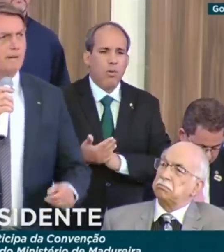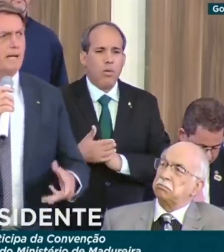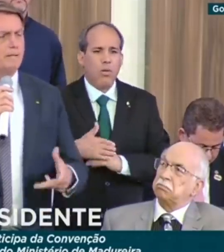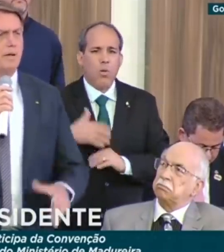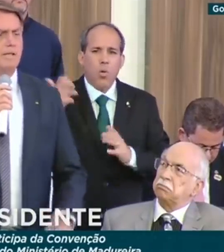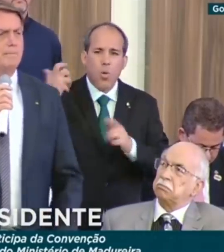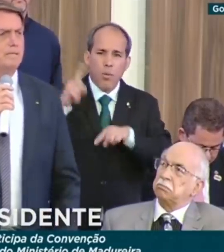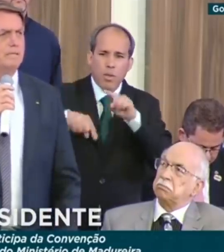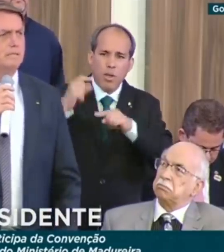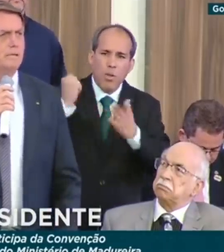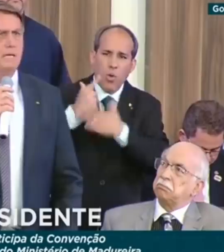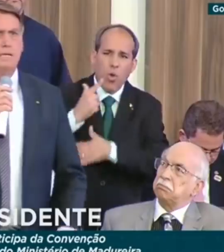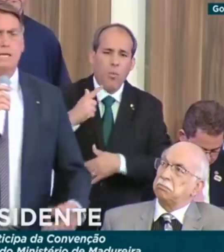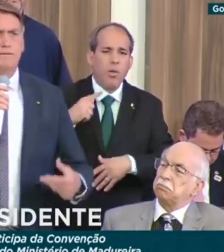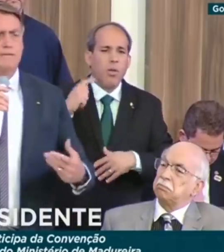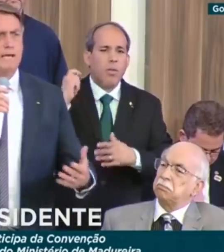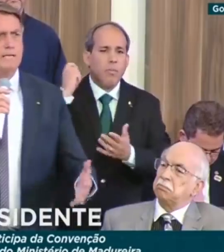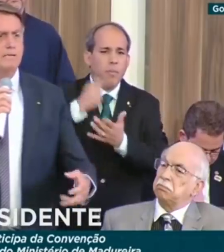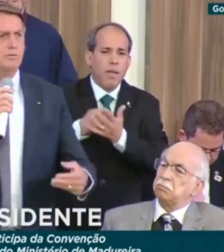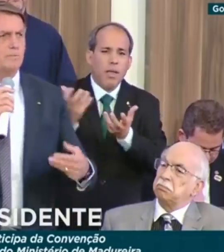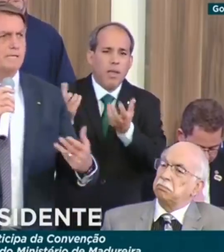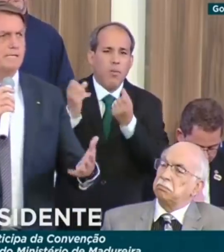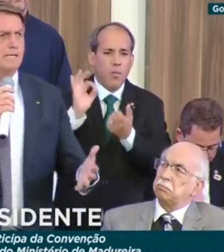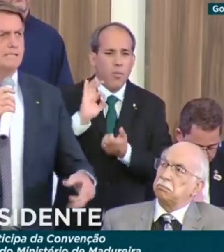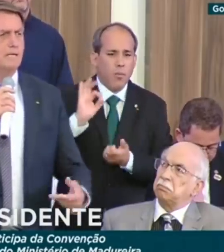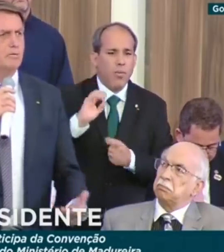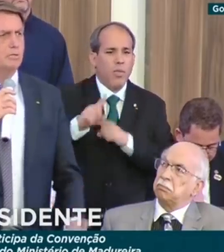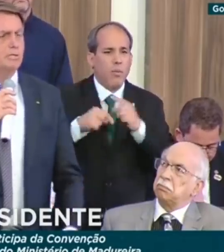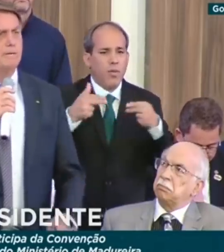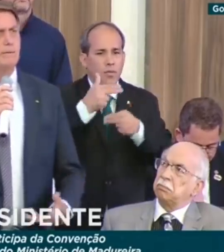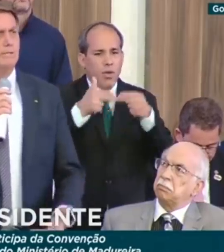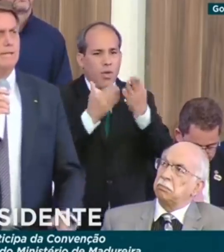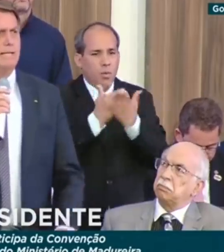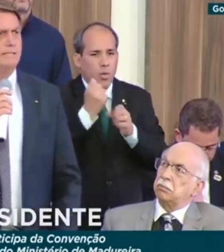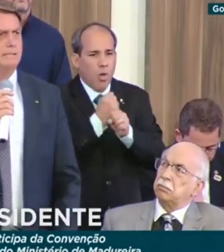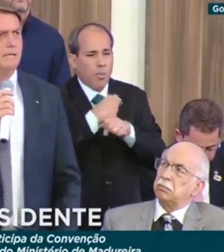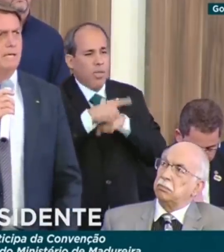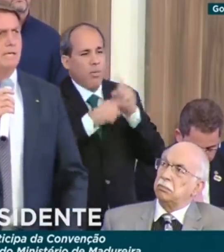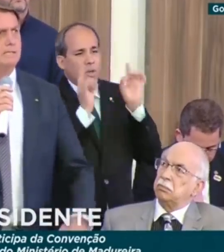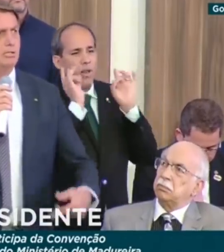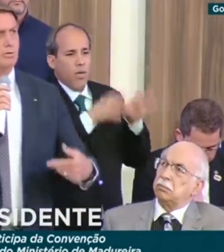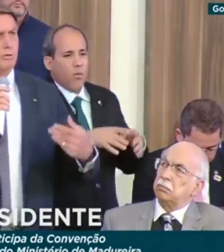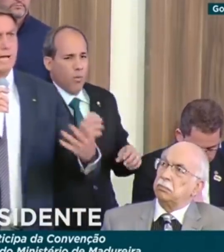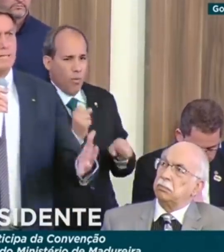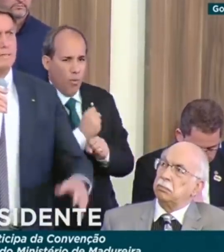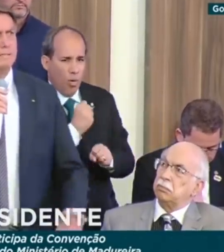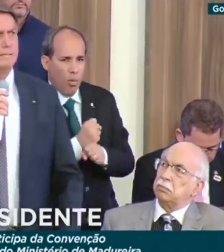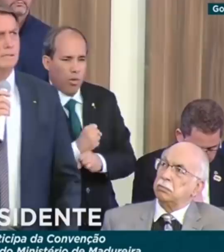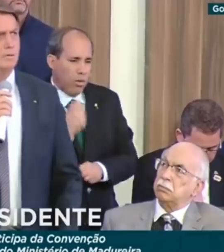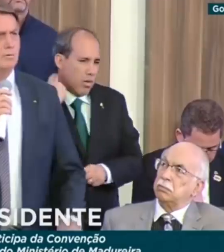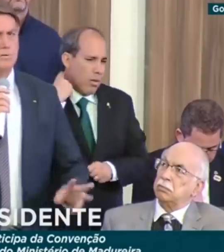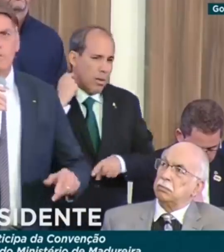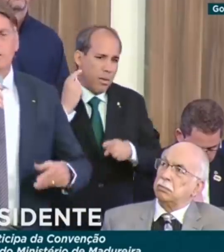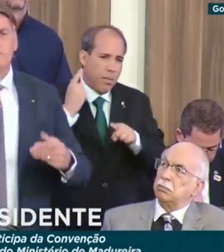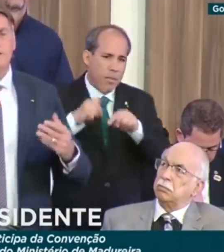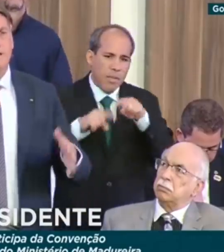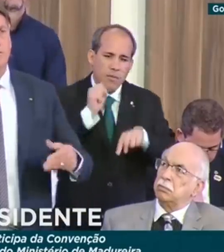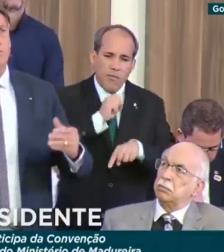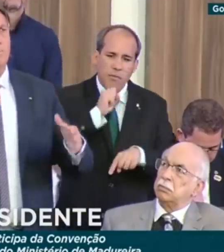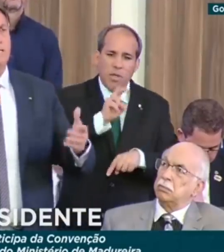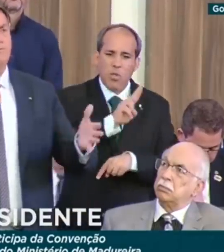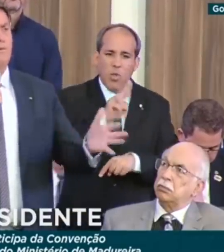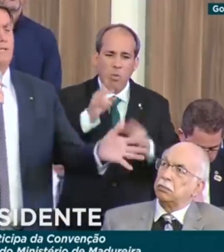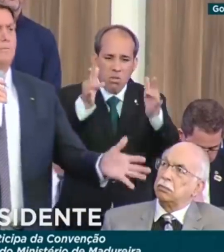encomendadas, pagas não recebidas, de refinarias começadas a ser construídas e abandonadas, de sucatas com o nome de